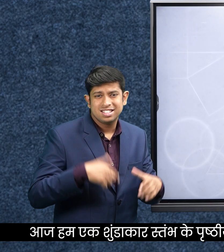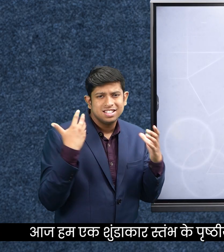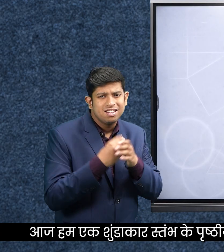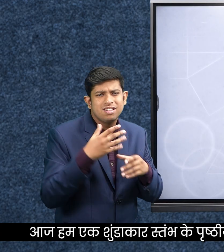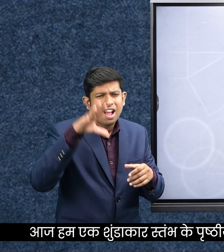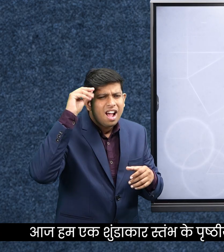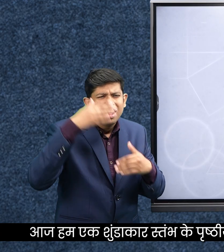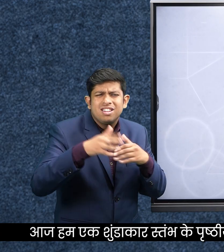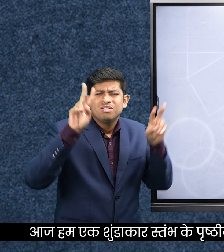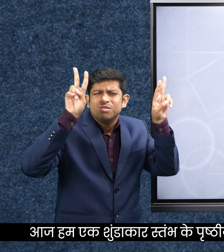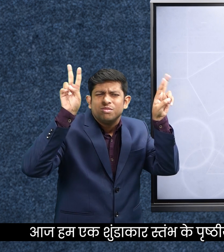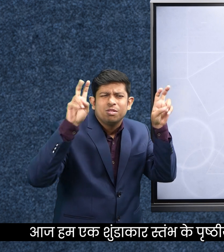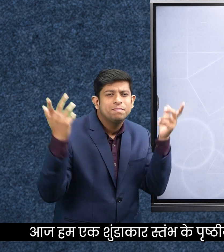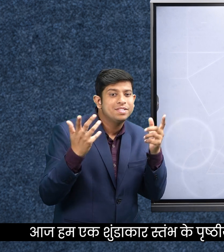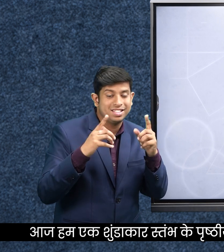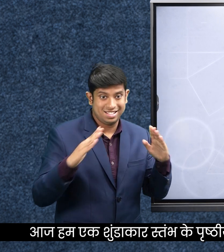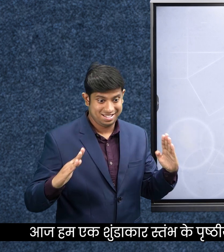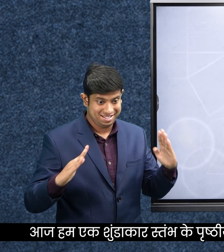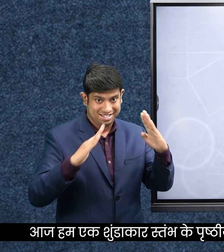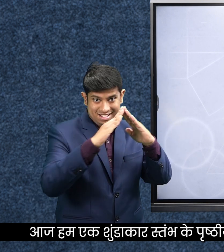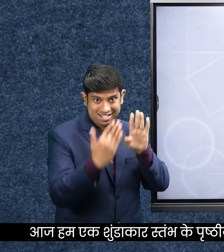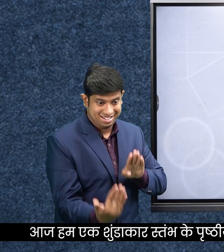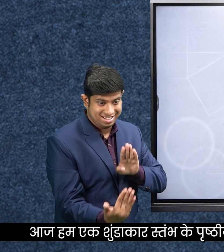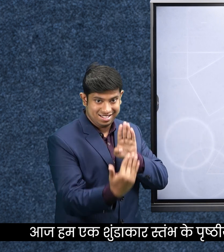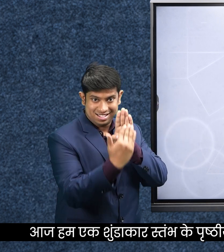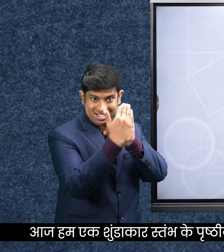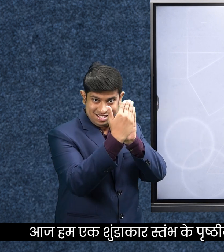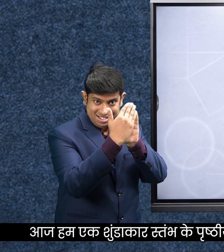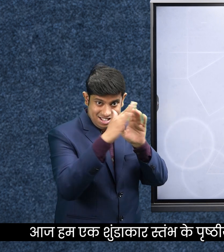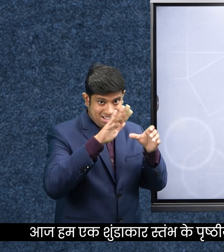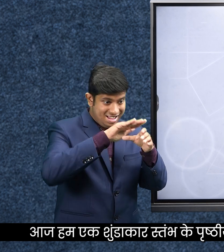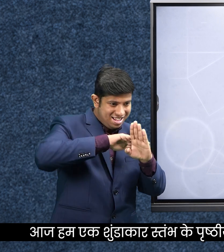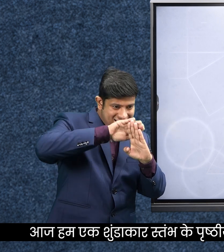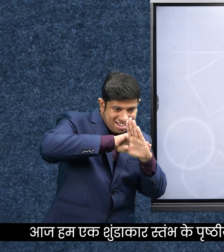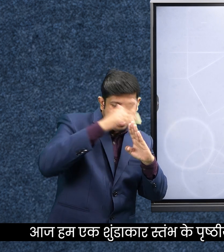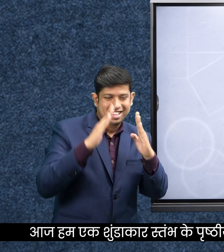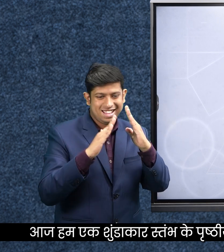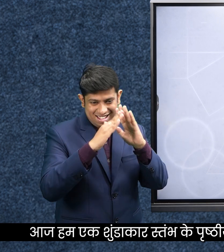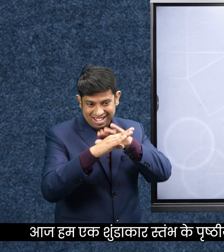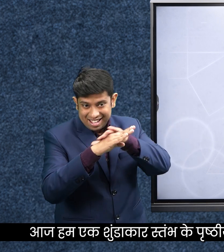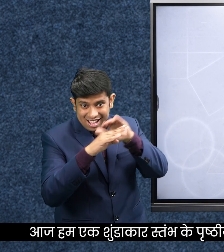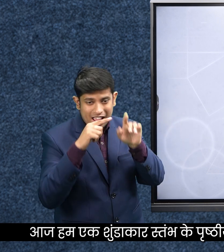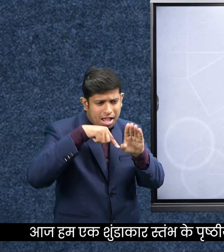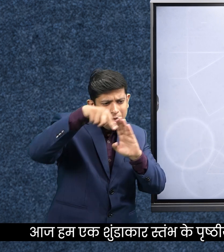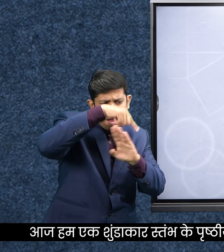आज हम एक शुंडाकार स्तंभ के पृष्ठीय क्षेत्रफल और आयतन के बारे में जानने जा रहे